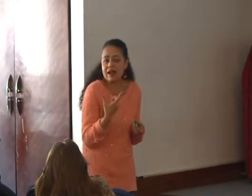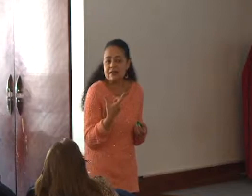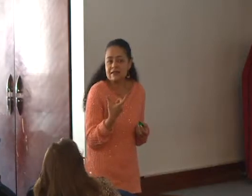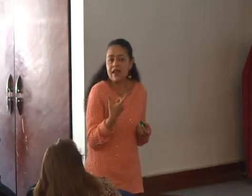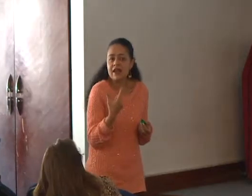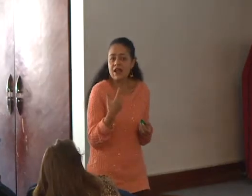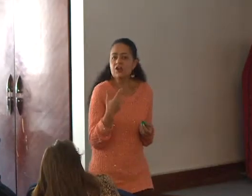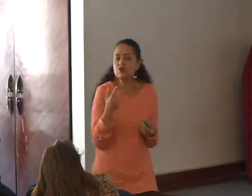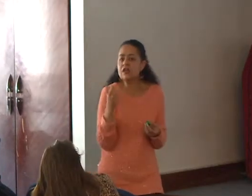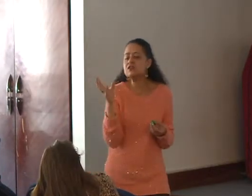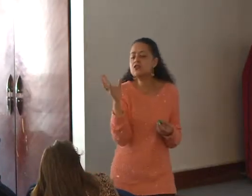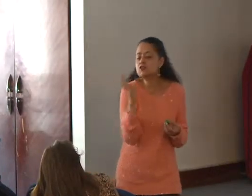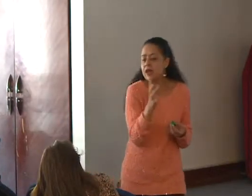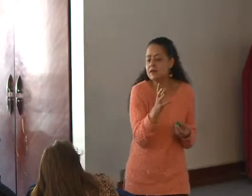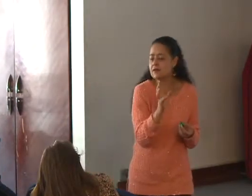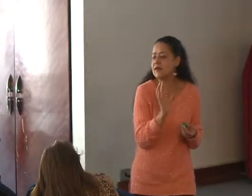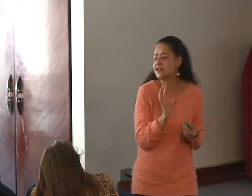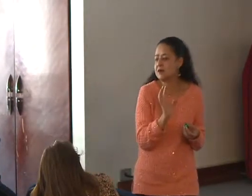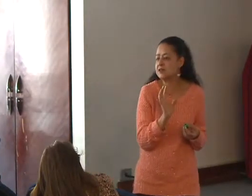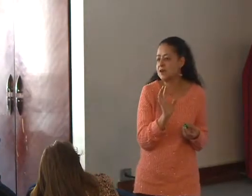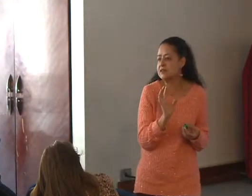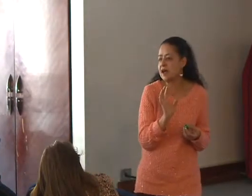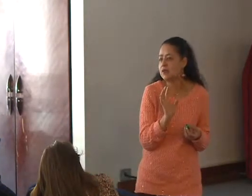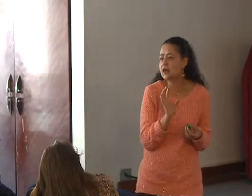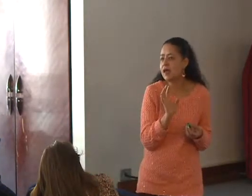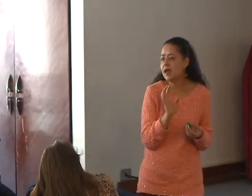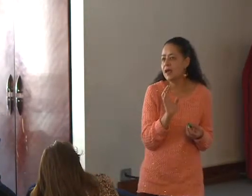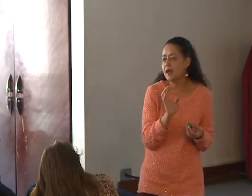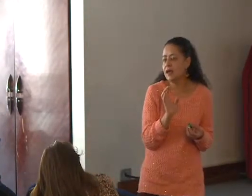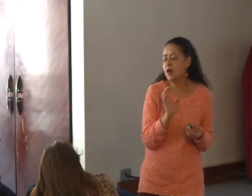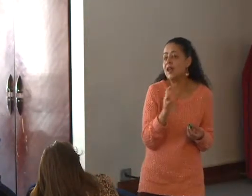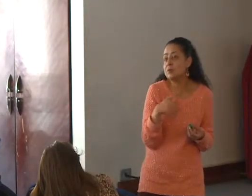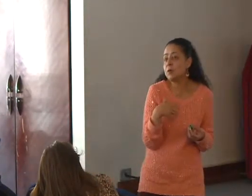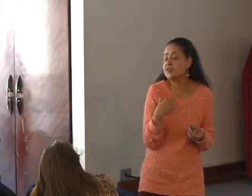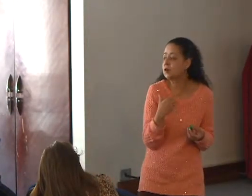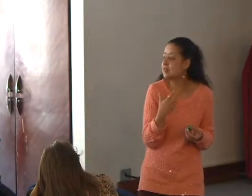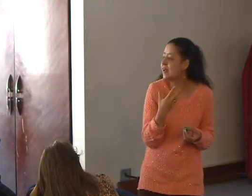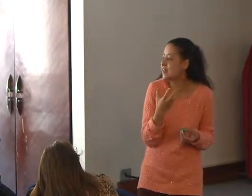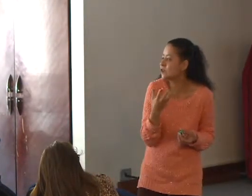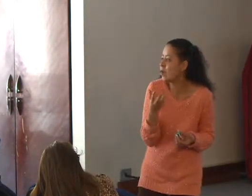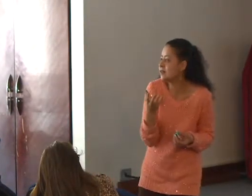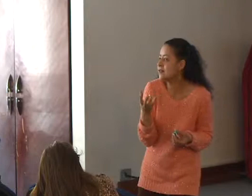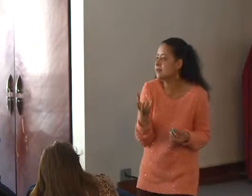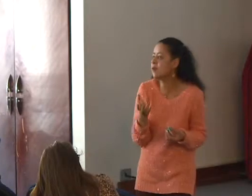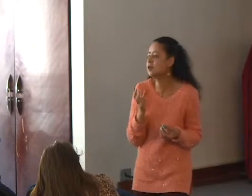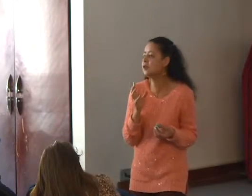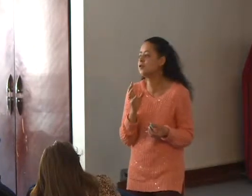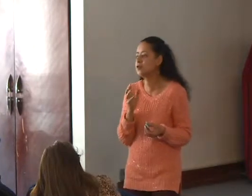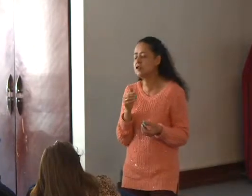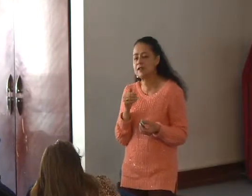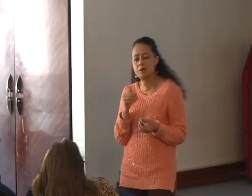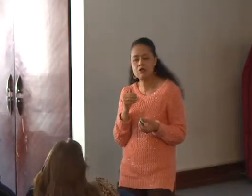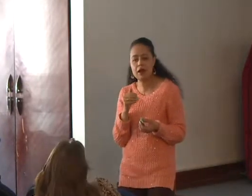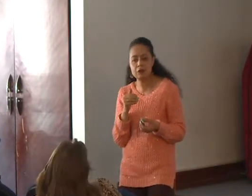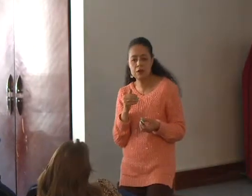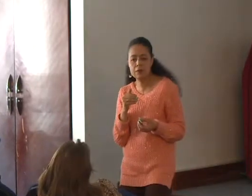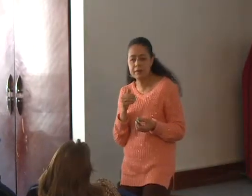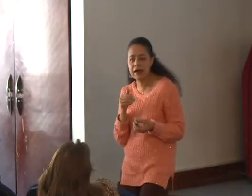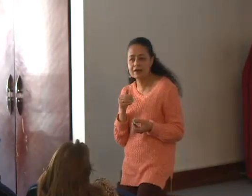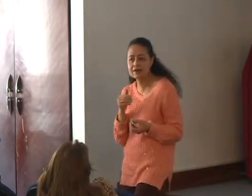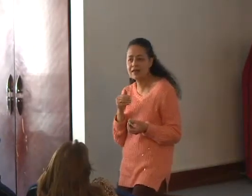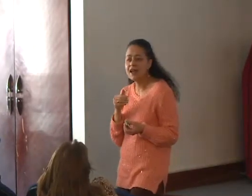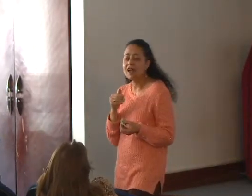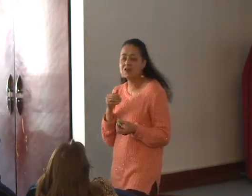algunos procesos de análisis que no son excluyentes de las personas, digamos, o de las poblaciones a las cuales en este momento nosotros